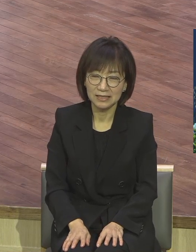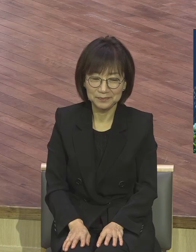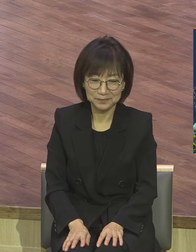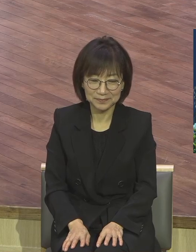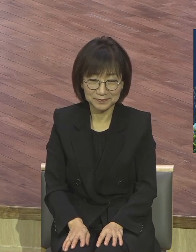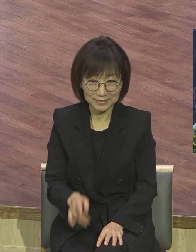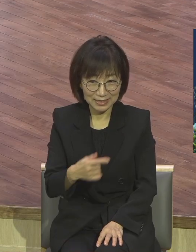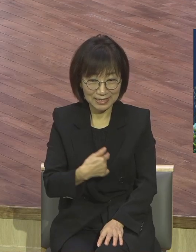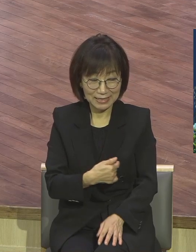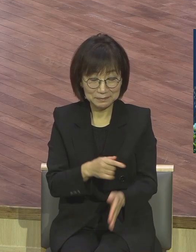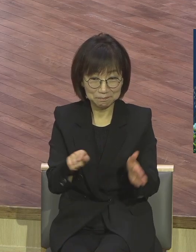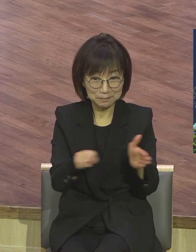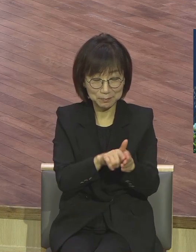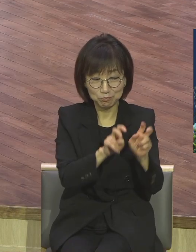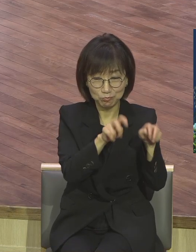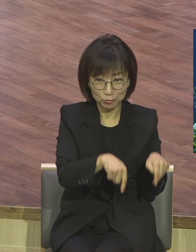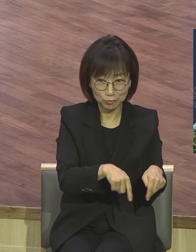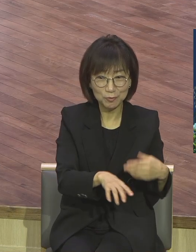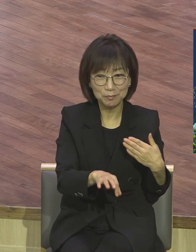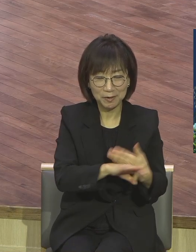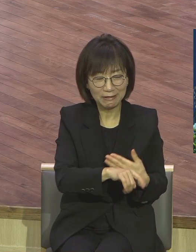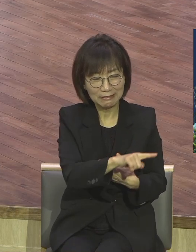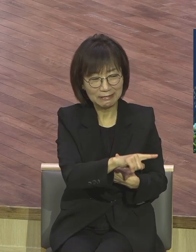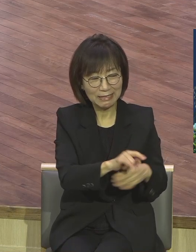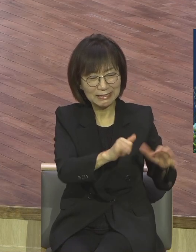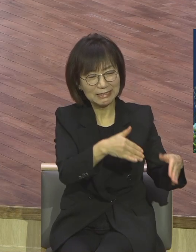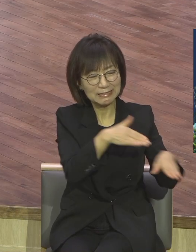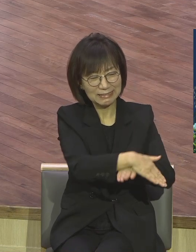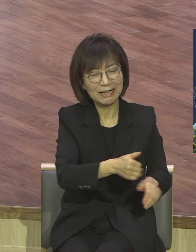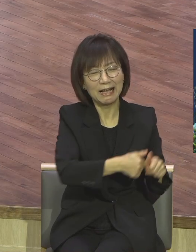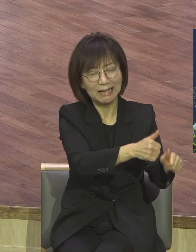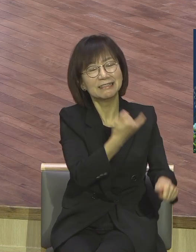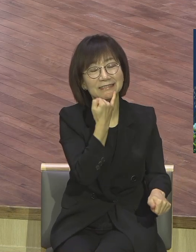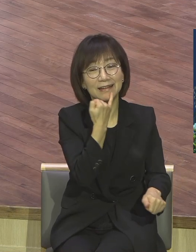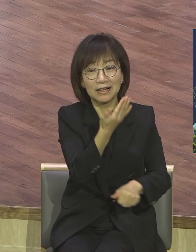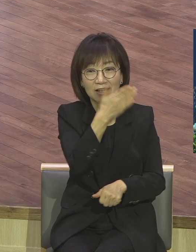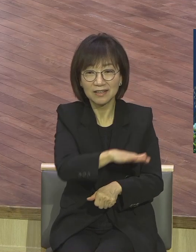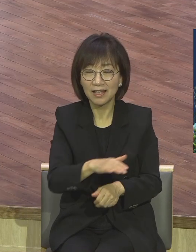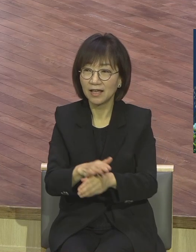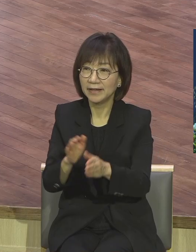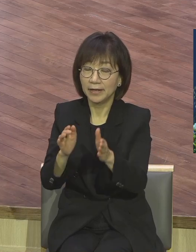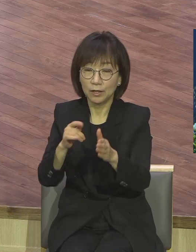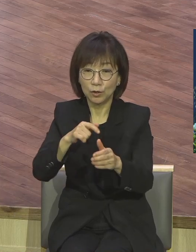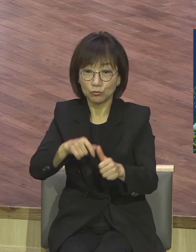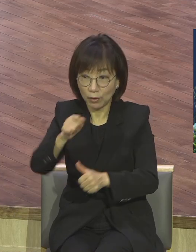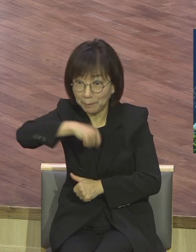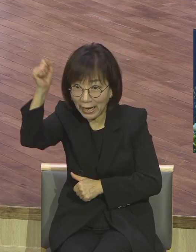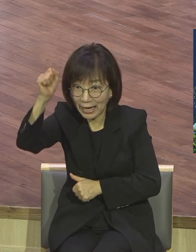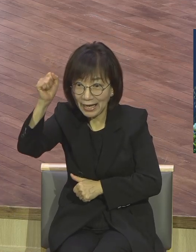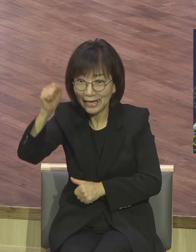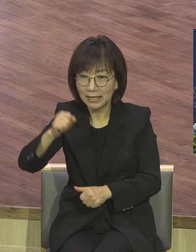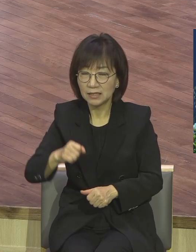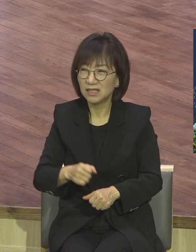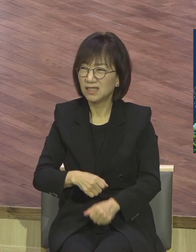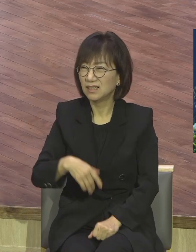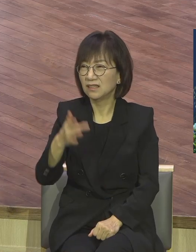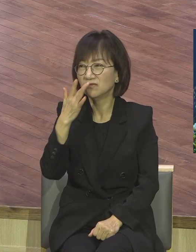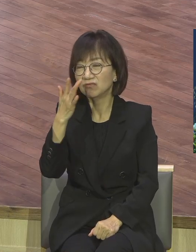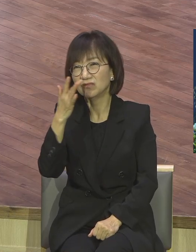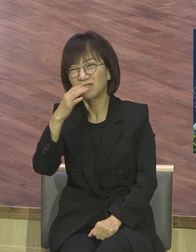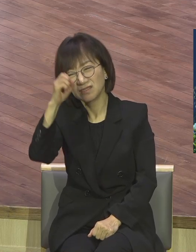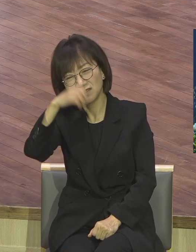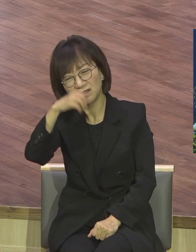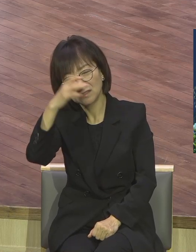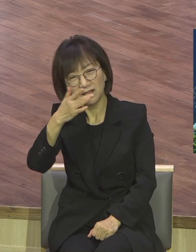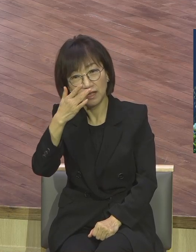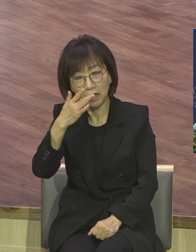차라리 안 믿는 게 나아요. 예수 시시하게 믿을 바에 안 믿는 게 낫다니까. 불신자 훨씬 행복해요. 구원받은 자들은